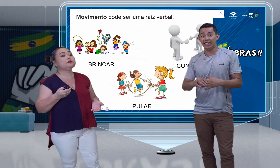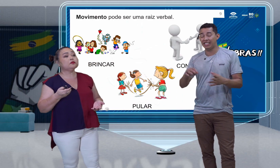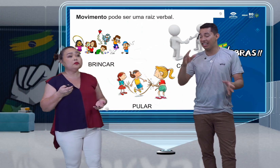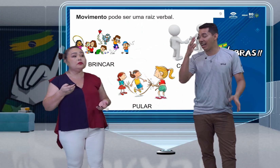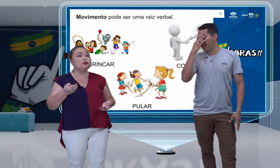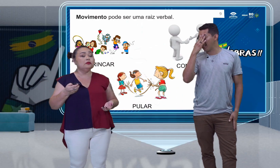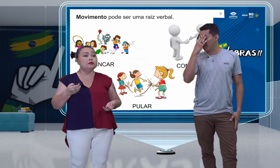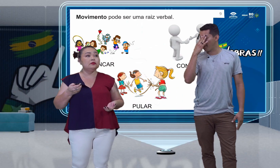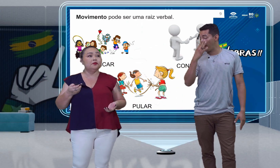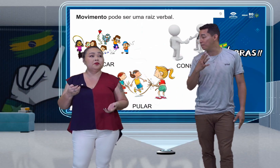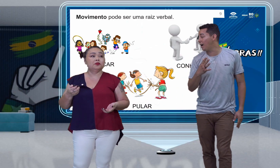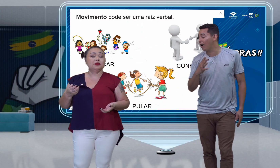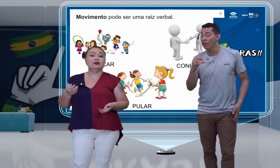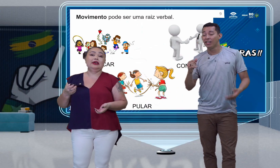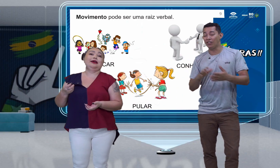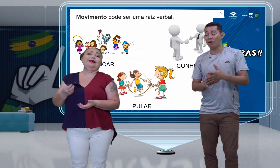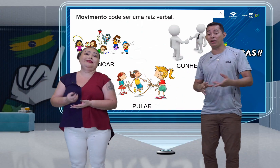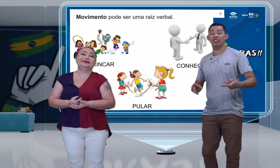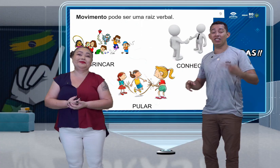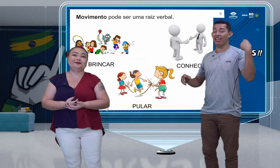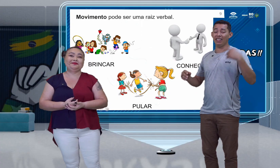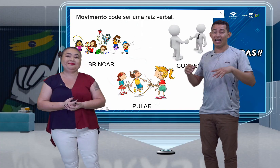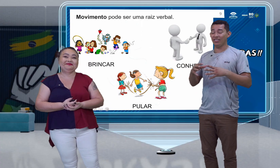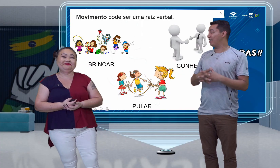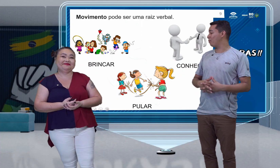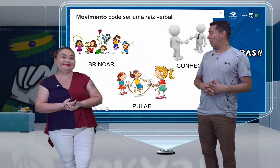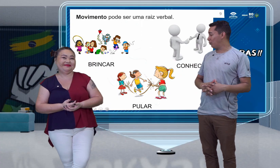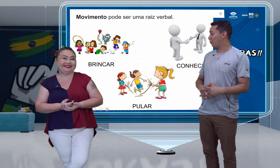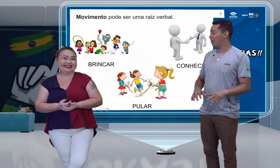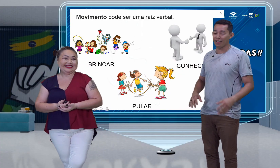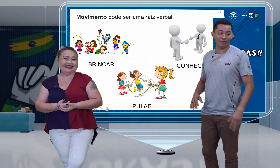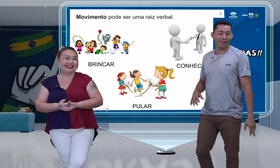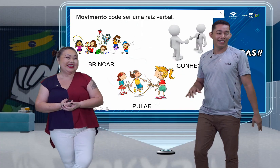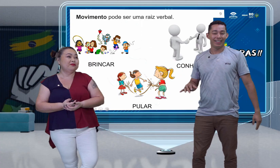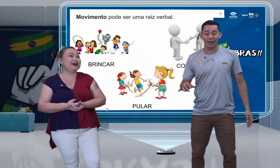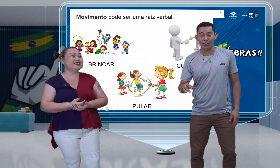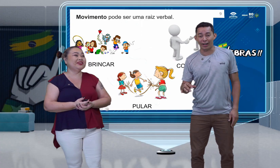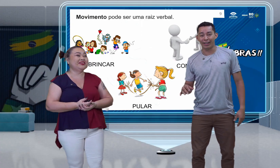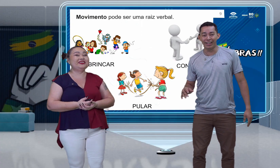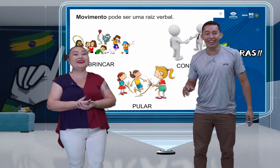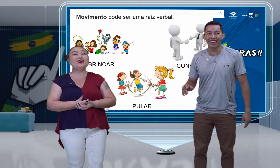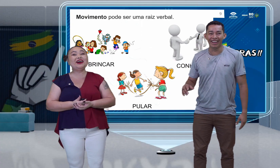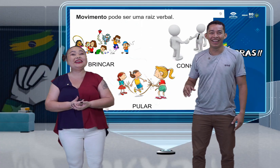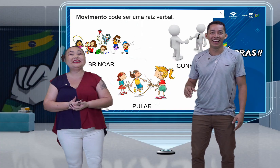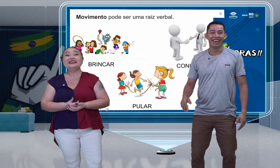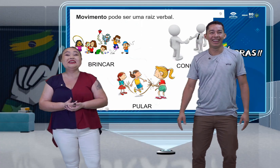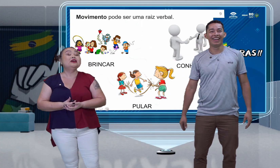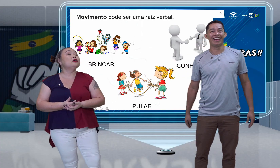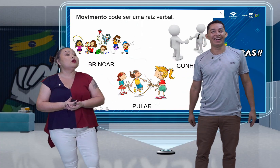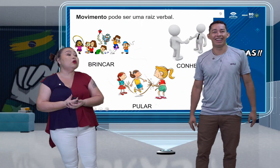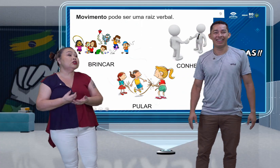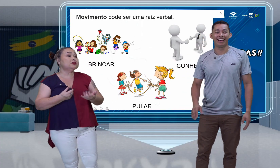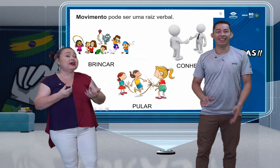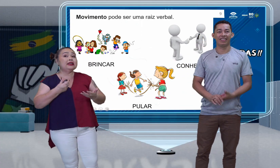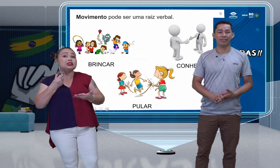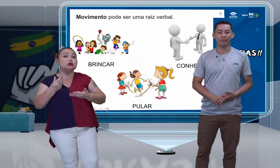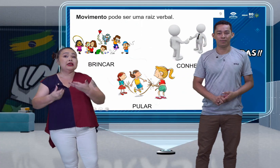Ixi, raiz verbal. Não aprendi nem lá no ensino médio, quando eu estudava. E agora? E agora? Quando a gente fala na questão da